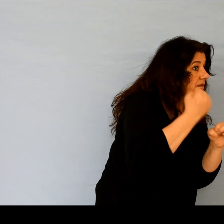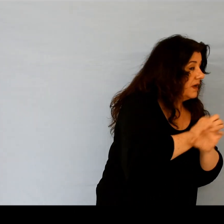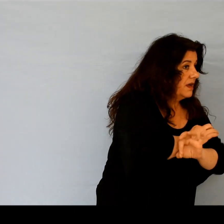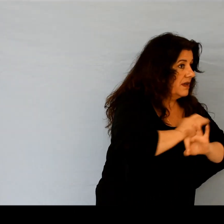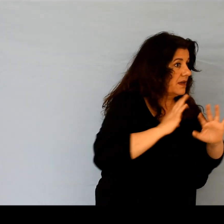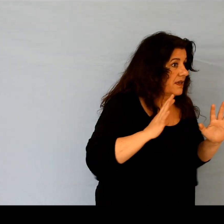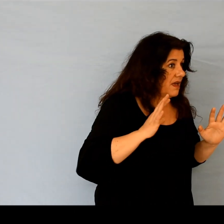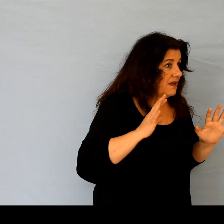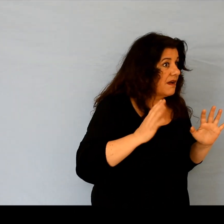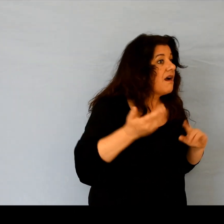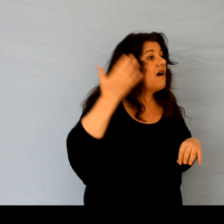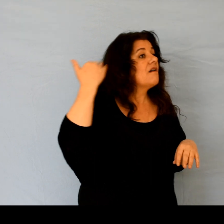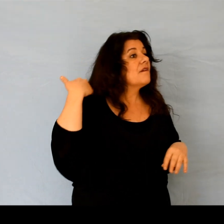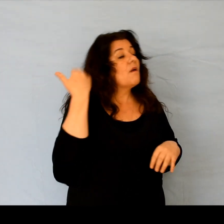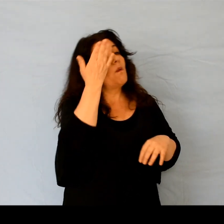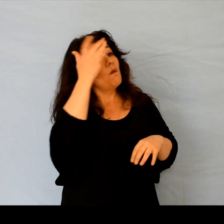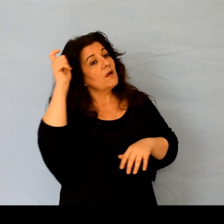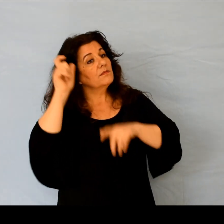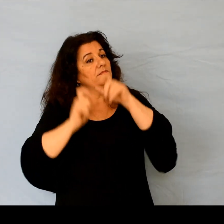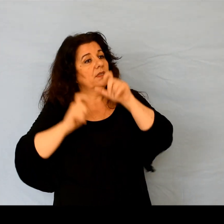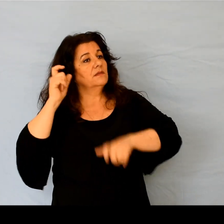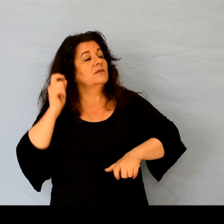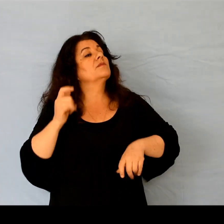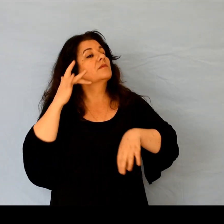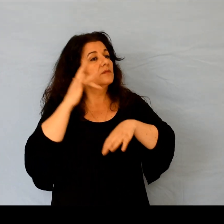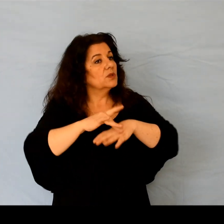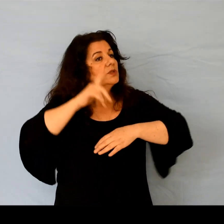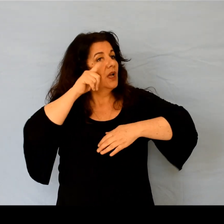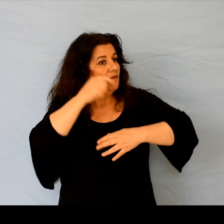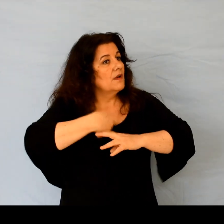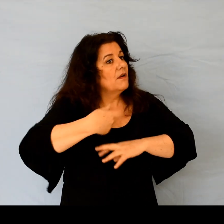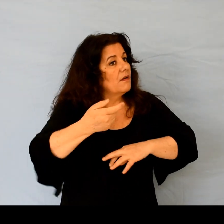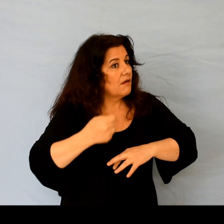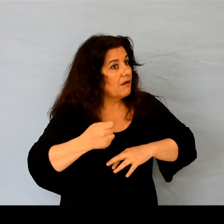D'autres ont fait l'effort et vous en avez bénéficié.